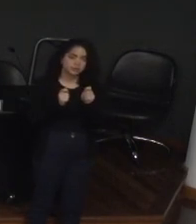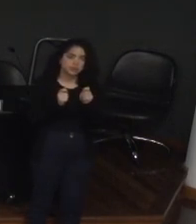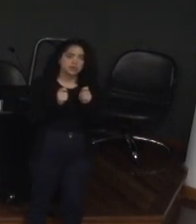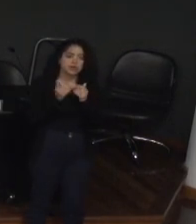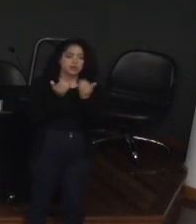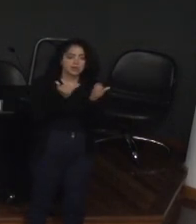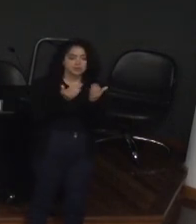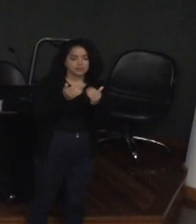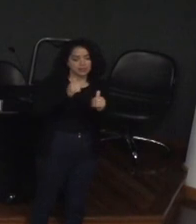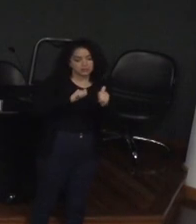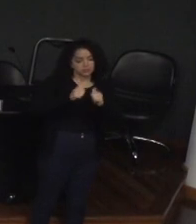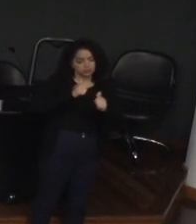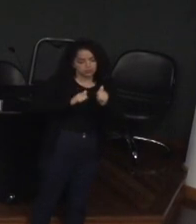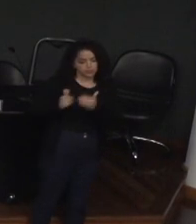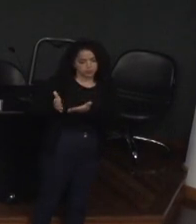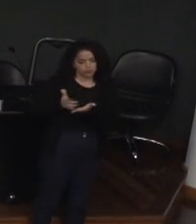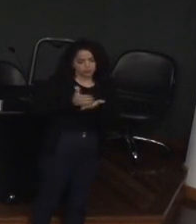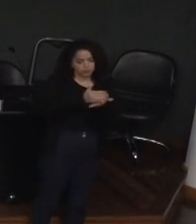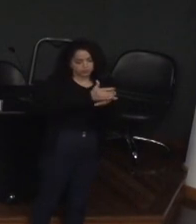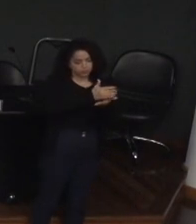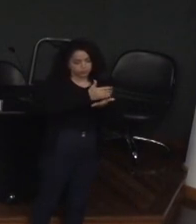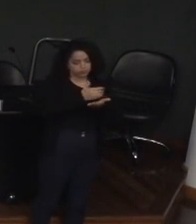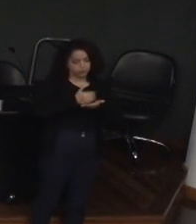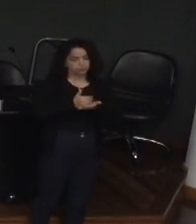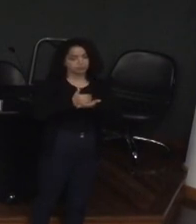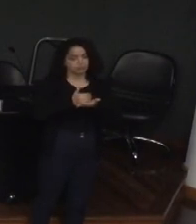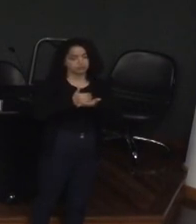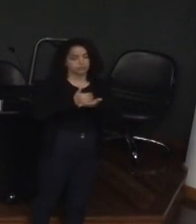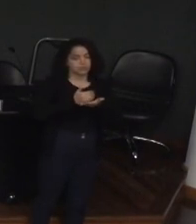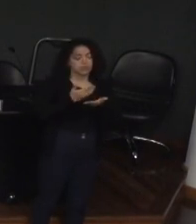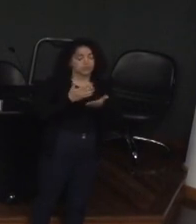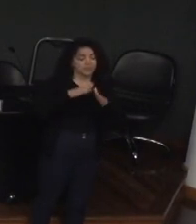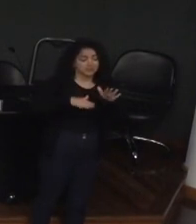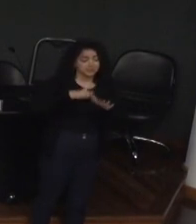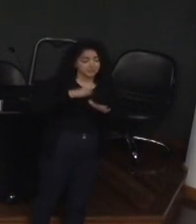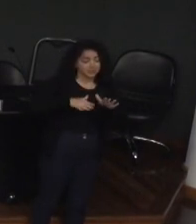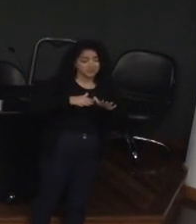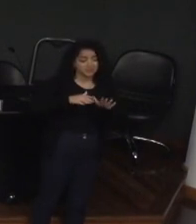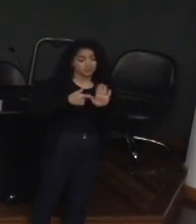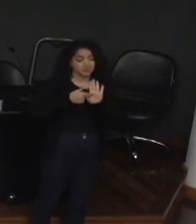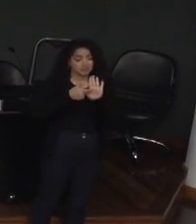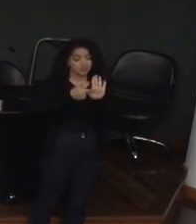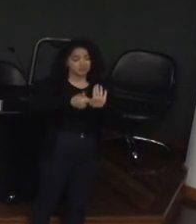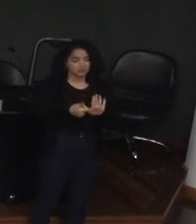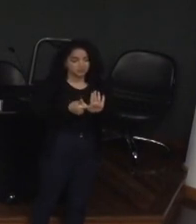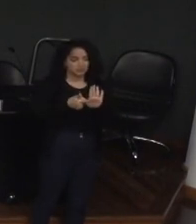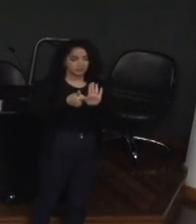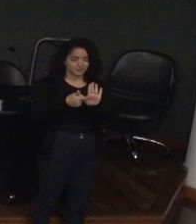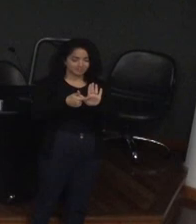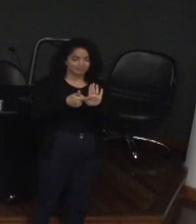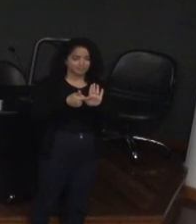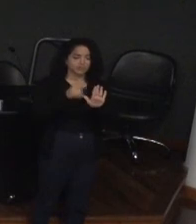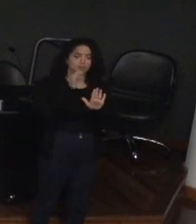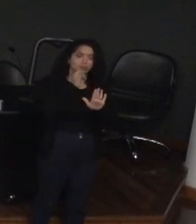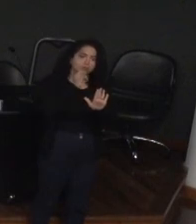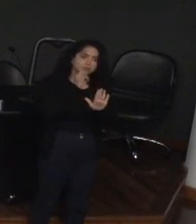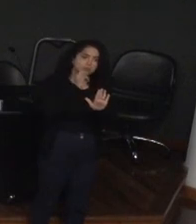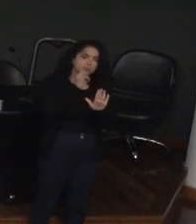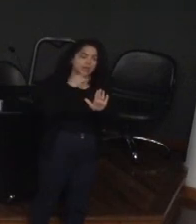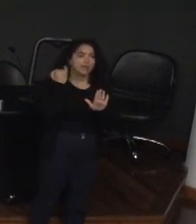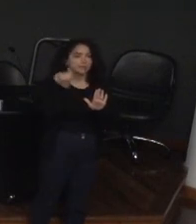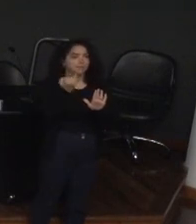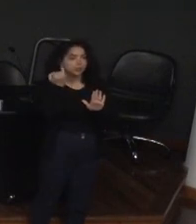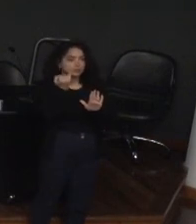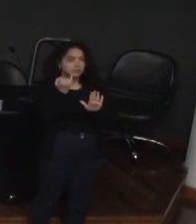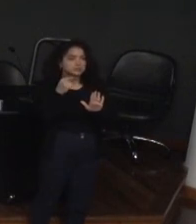análise dos dados coletados, né, até onde eles são cabíveis ou não, né, porque às vezes você se expõe de forma indevida. Isso. Por exemplo, é importante